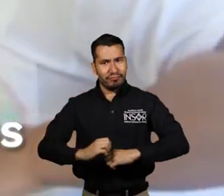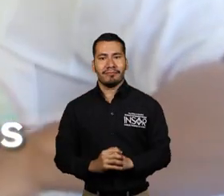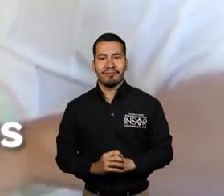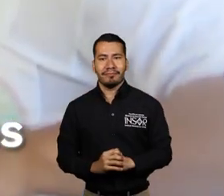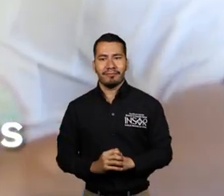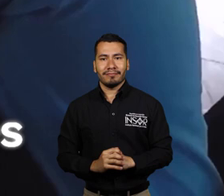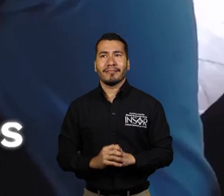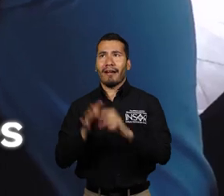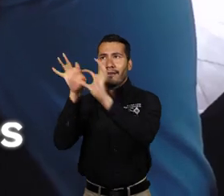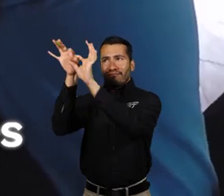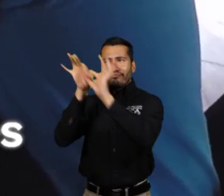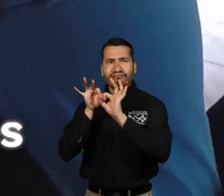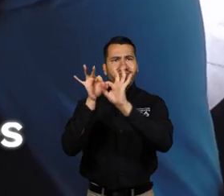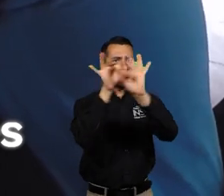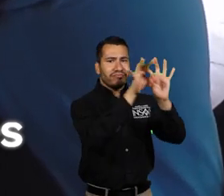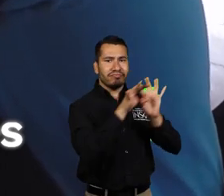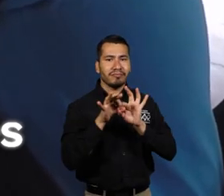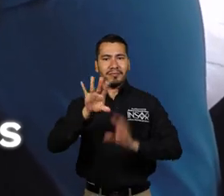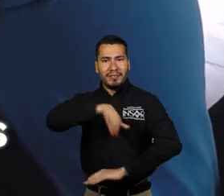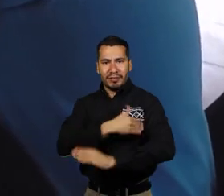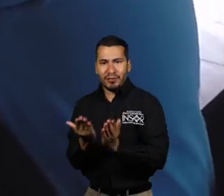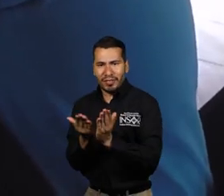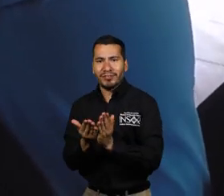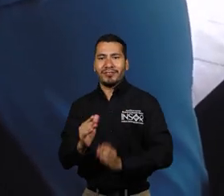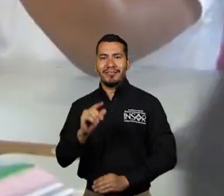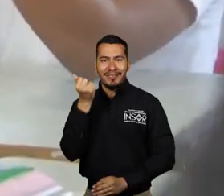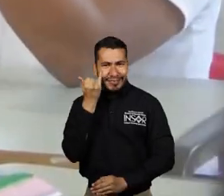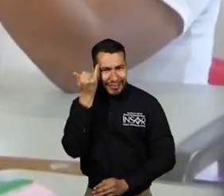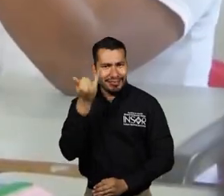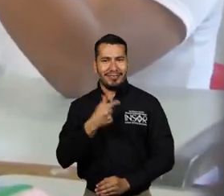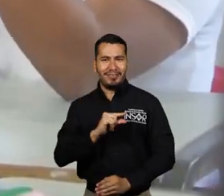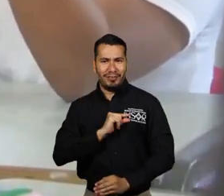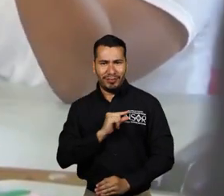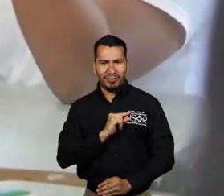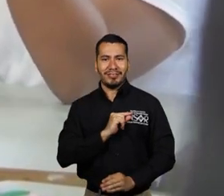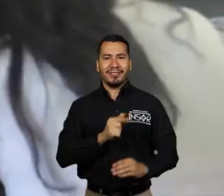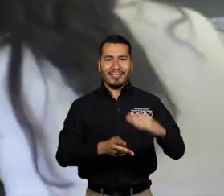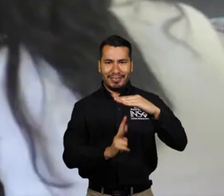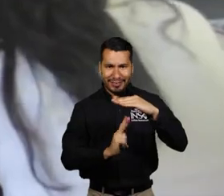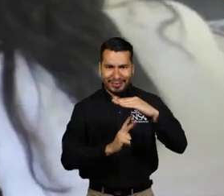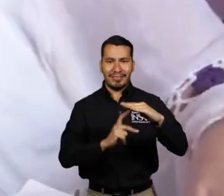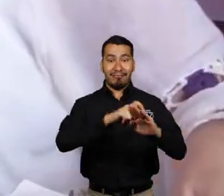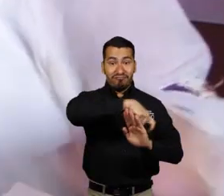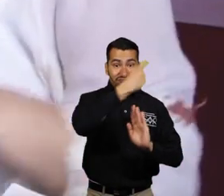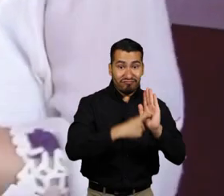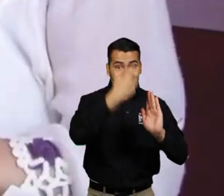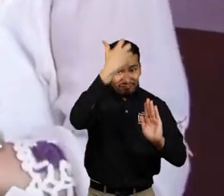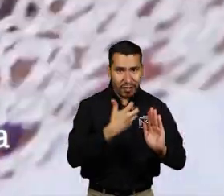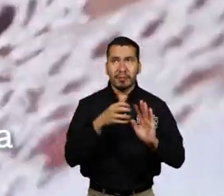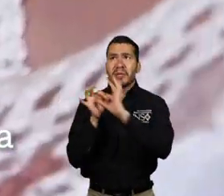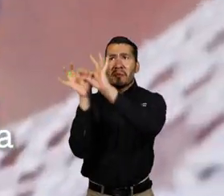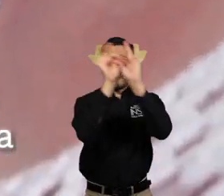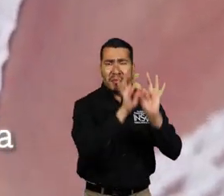los establecimientos educativos el país y el empoderamiento de las familias articulación entre men in see